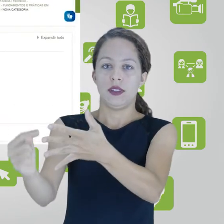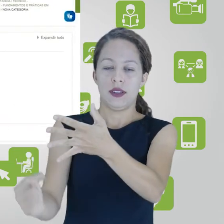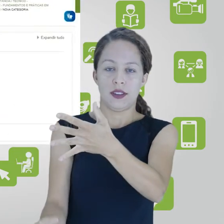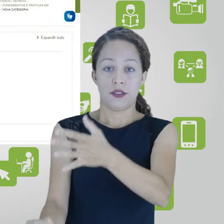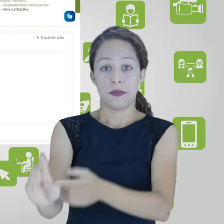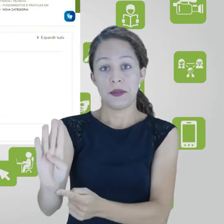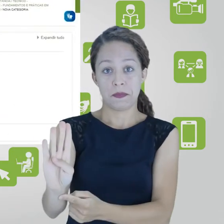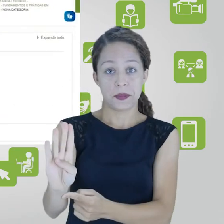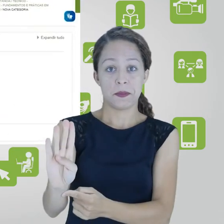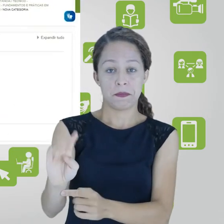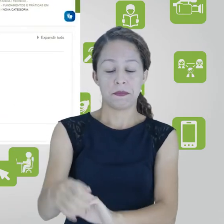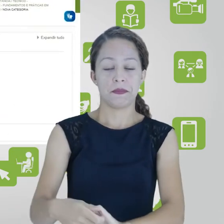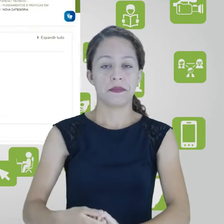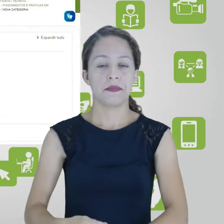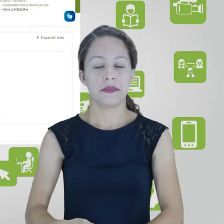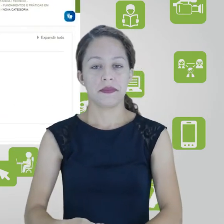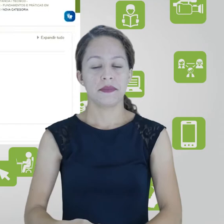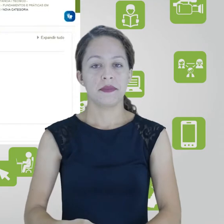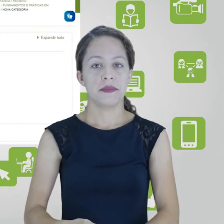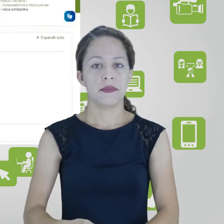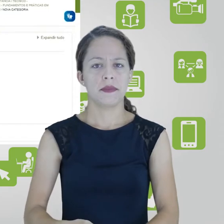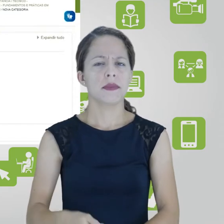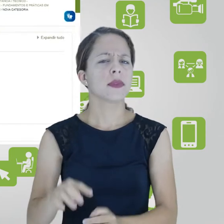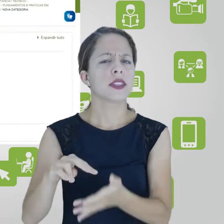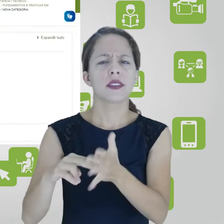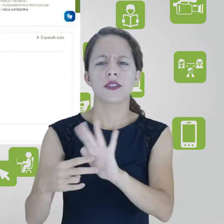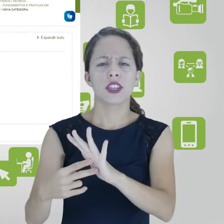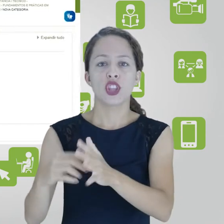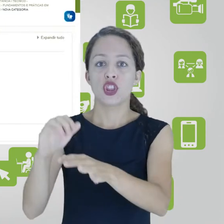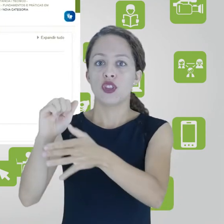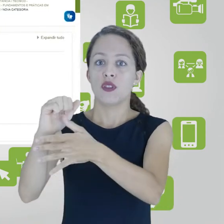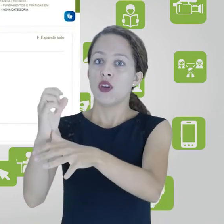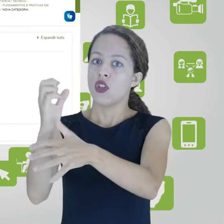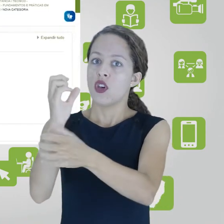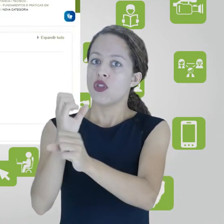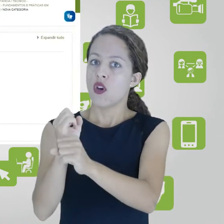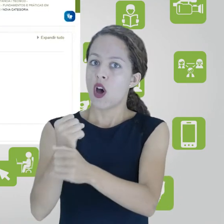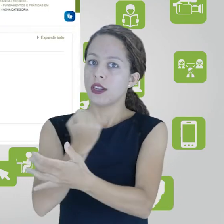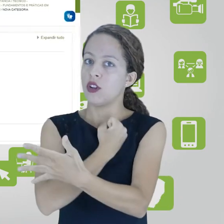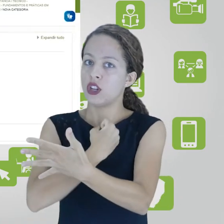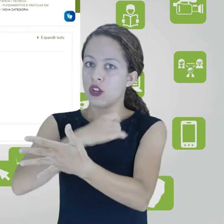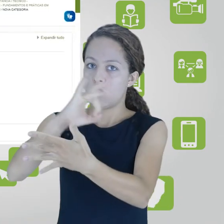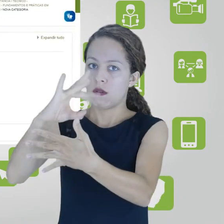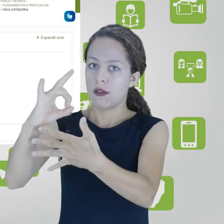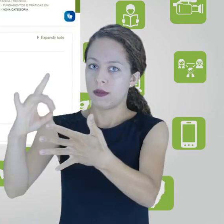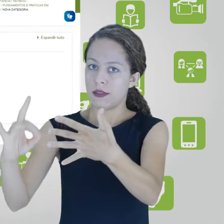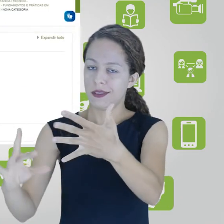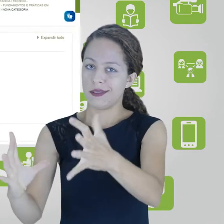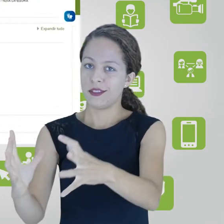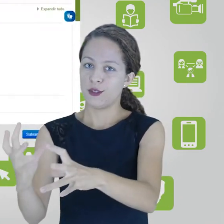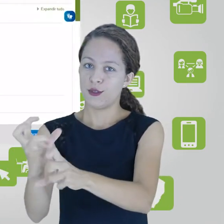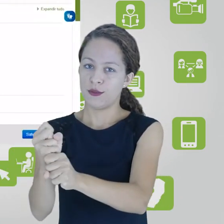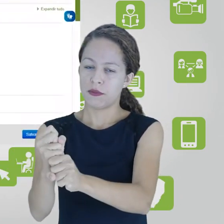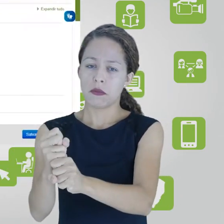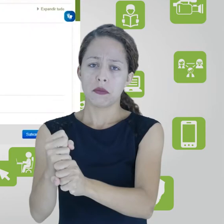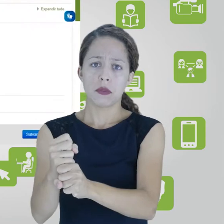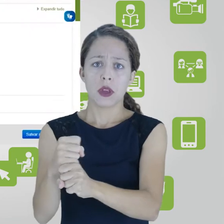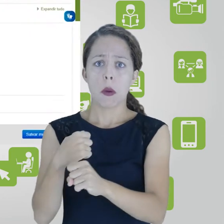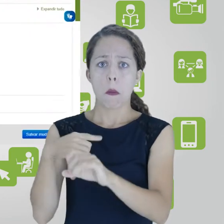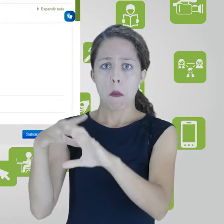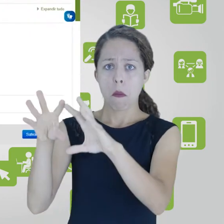Então vamos para atividades B. Vai ser o quê? Soma das notas,